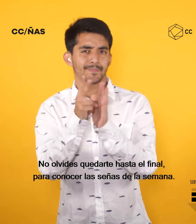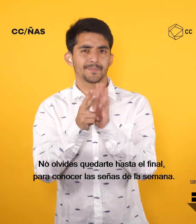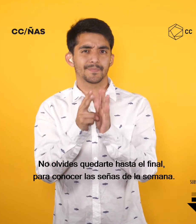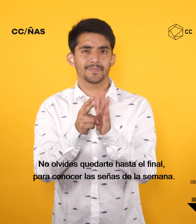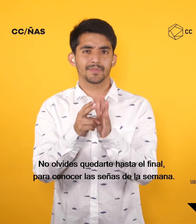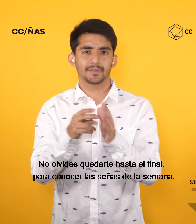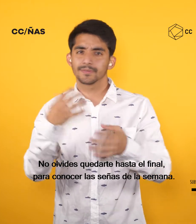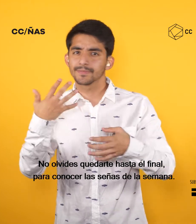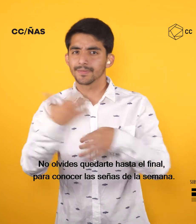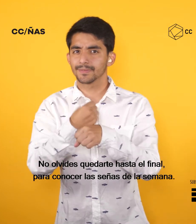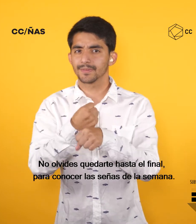conocer las señas de la semana.